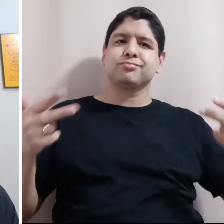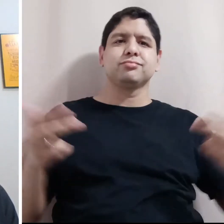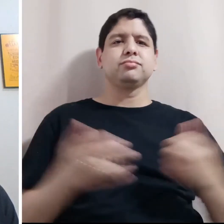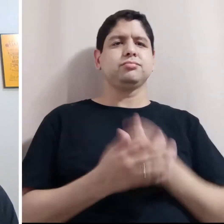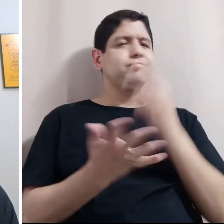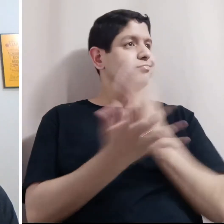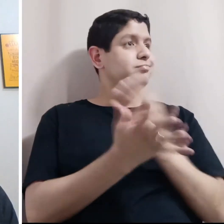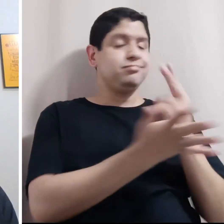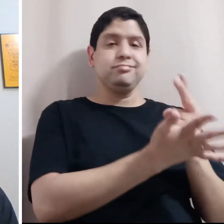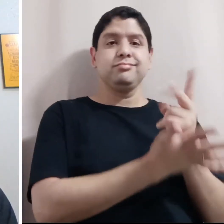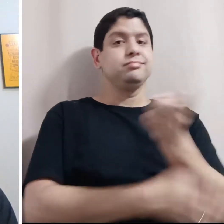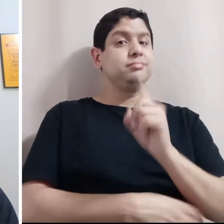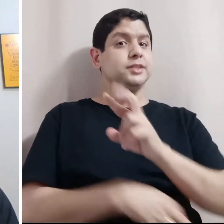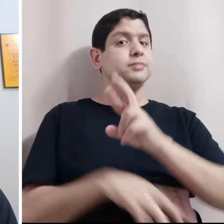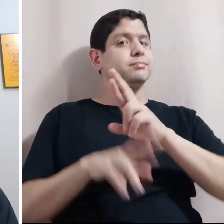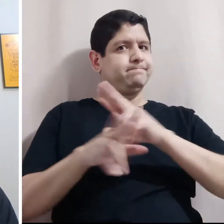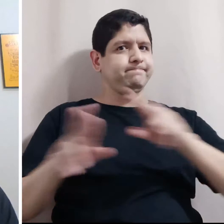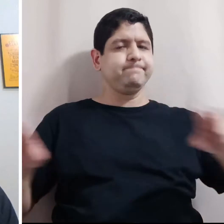organização diferente.